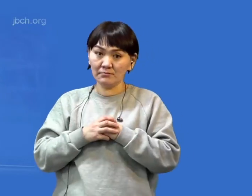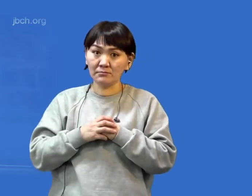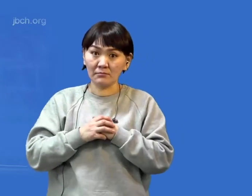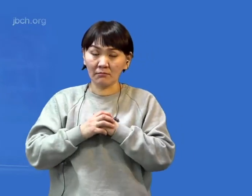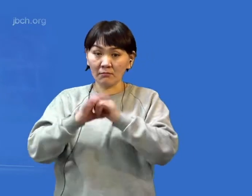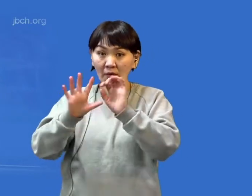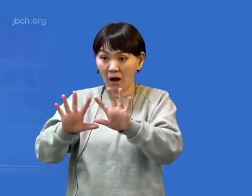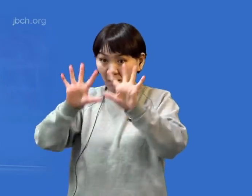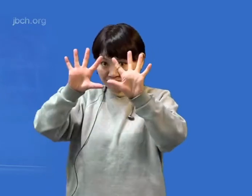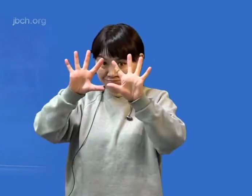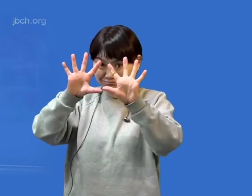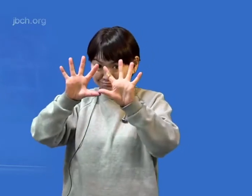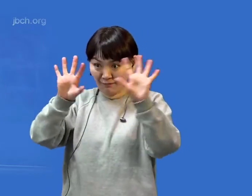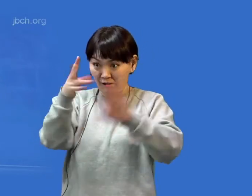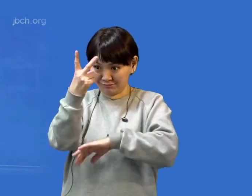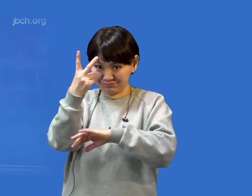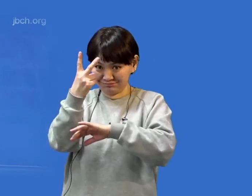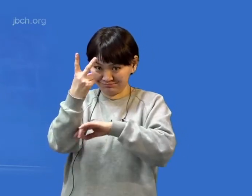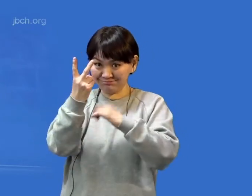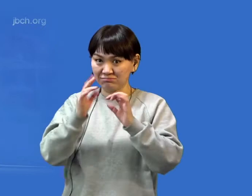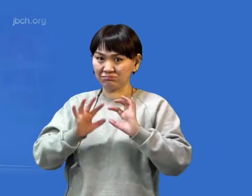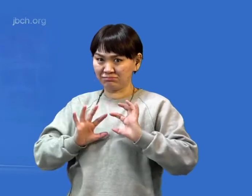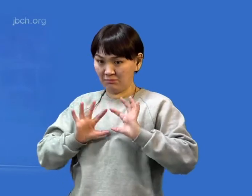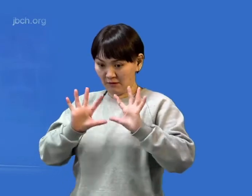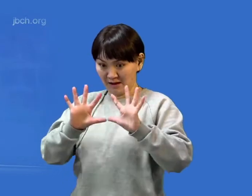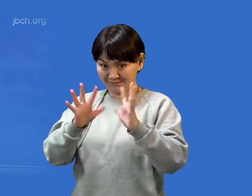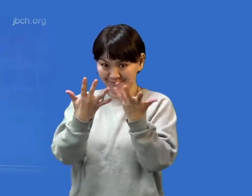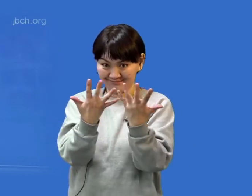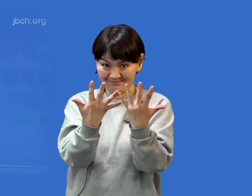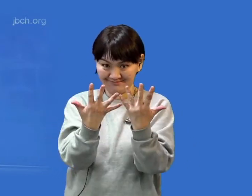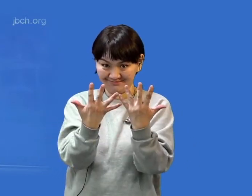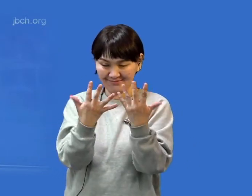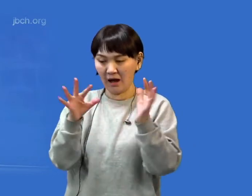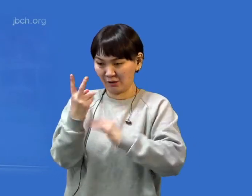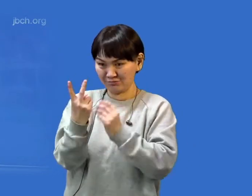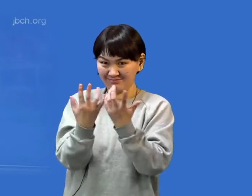гарв нь юу гэсэн бэ гэхлээр бүгдээрээ тийш очивол бүгд өхнээ.